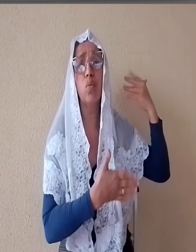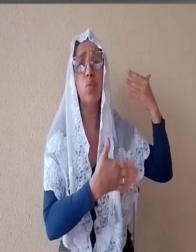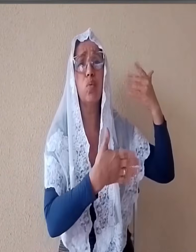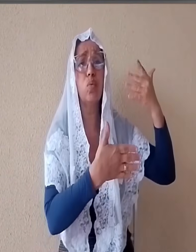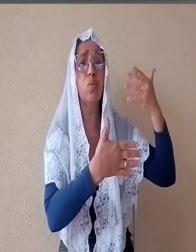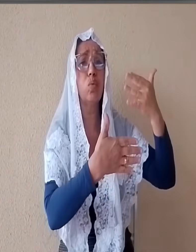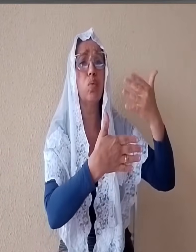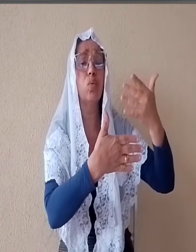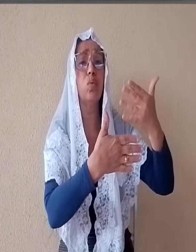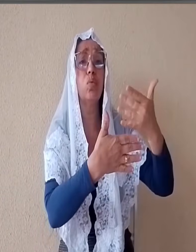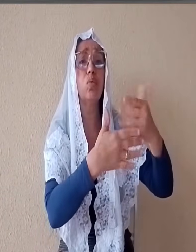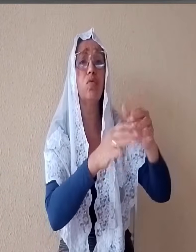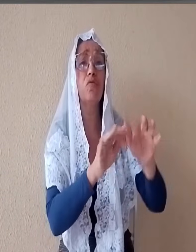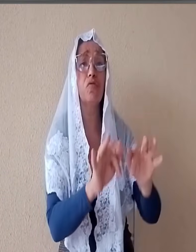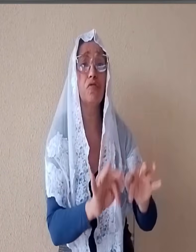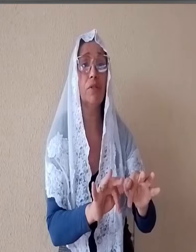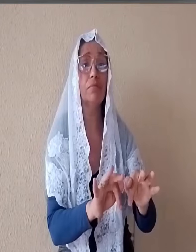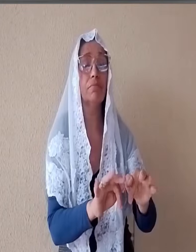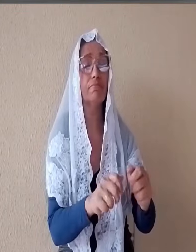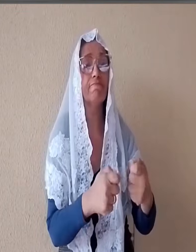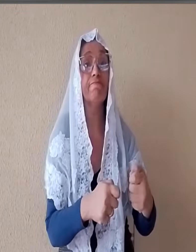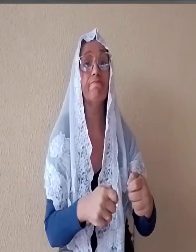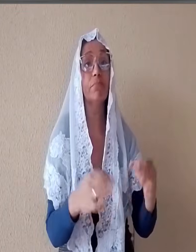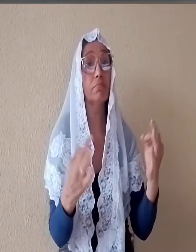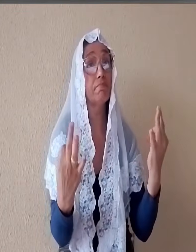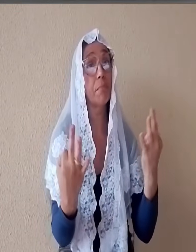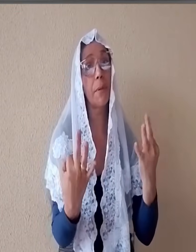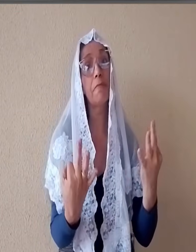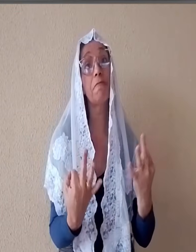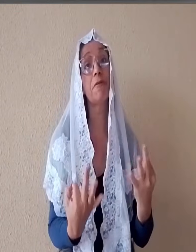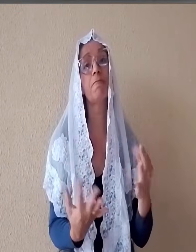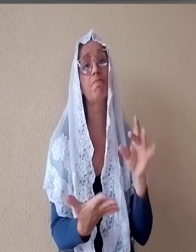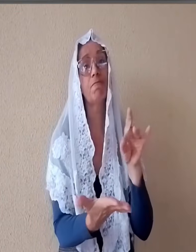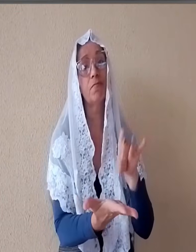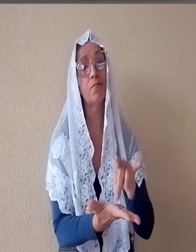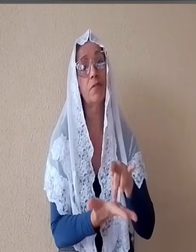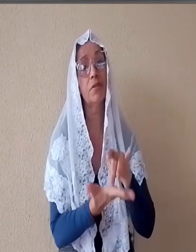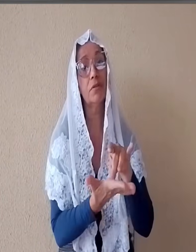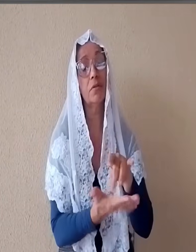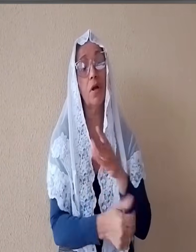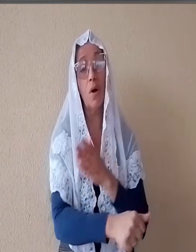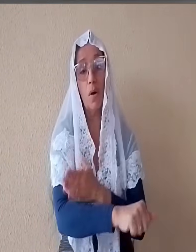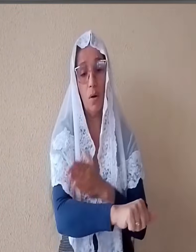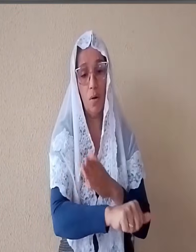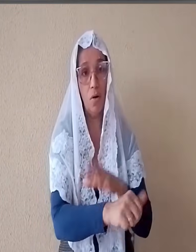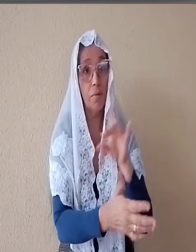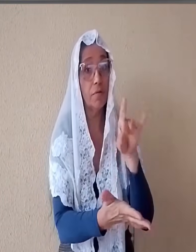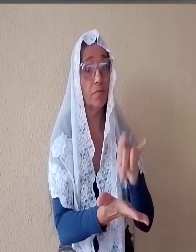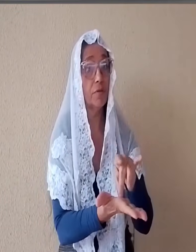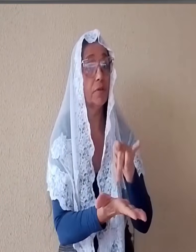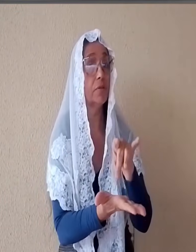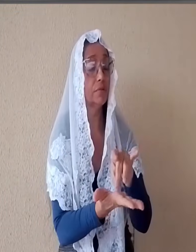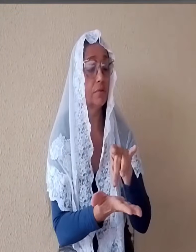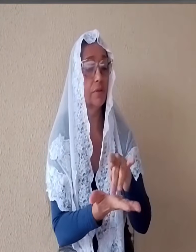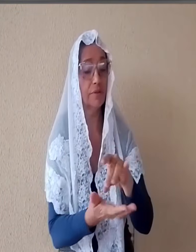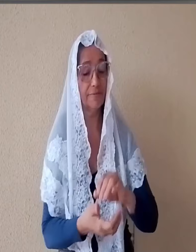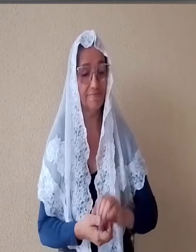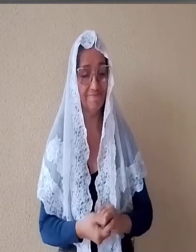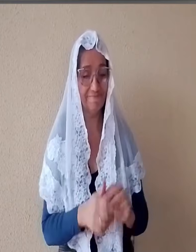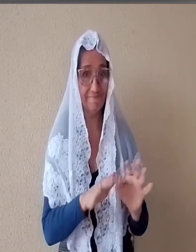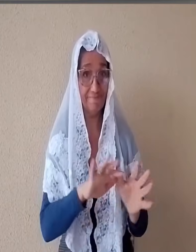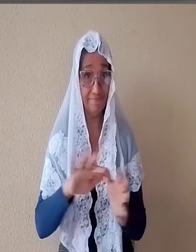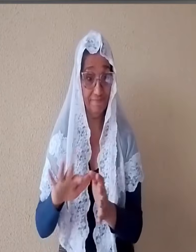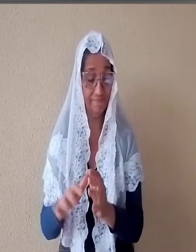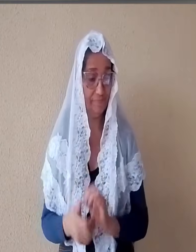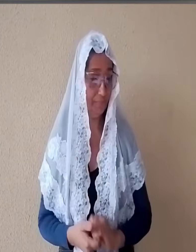quando os Gibeonitas falou para Josué, irmão, ele entendeu o que era. Ele tinha de que buscado a